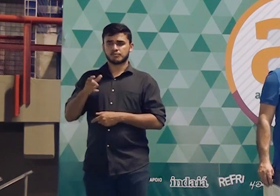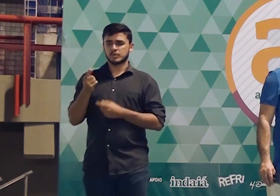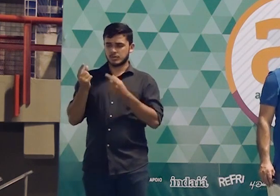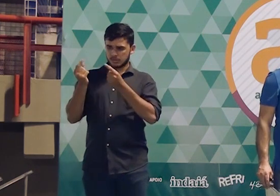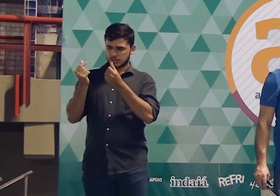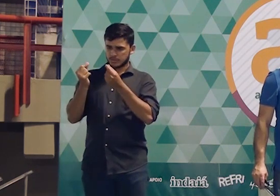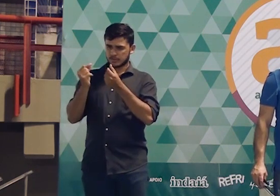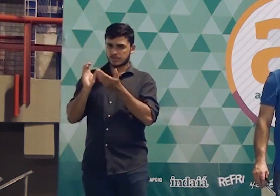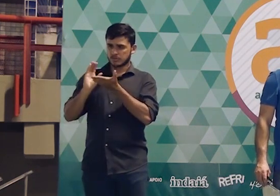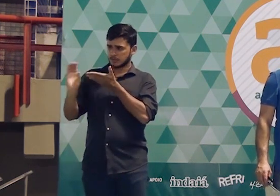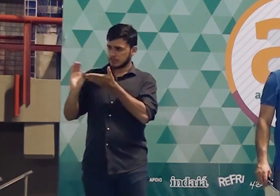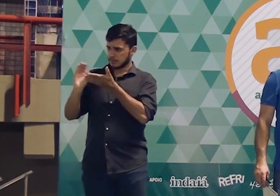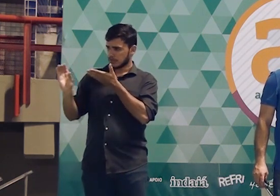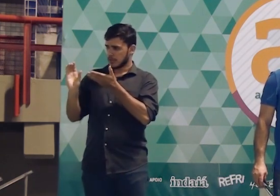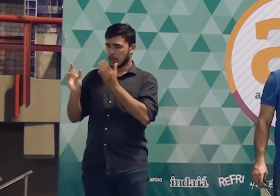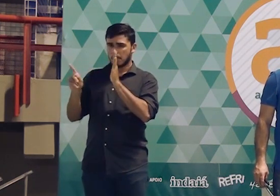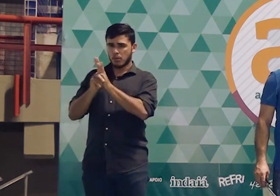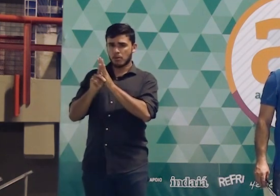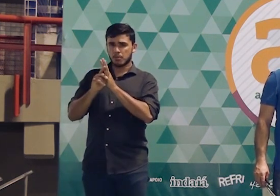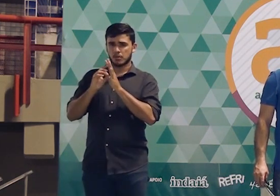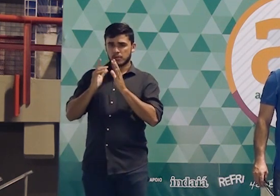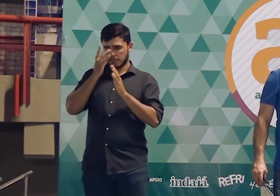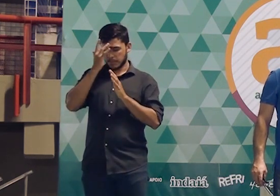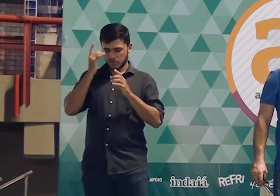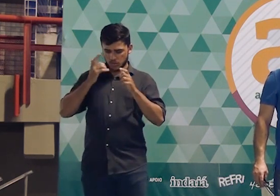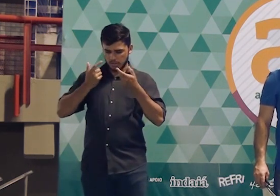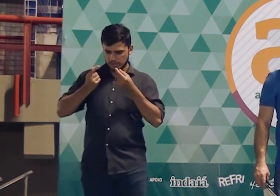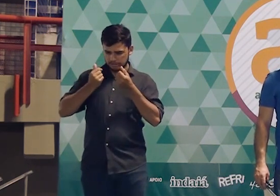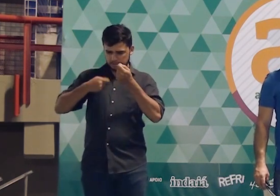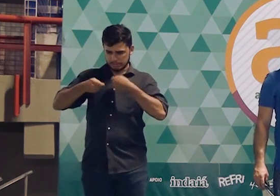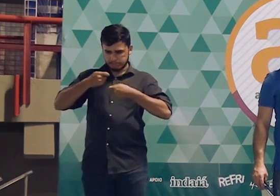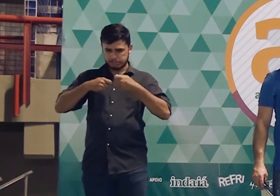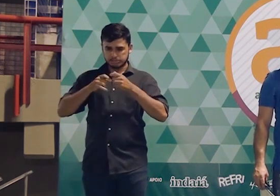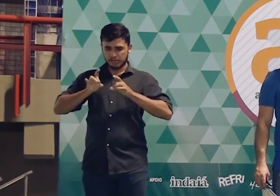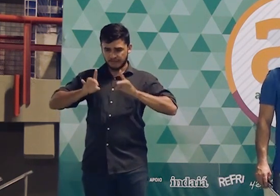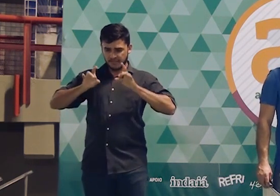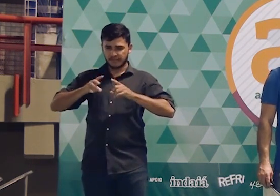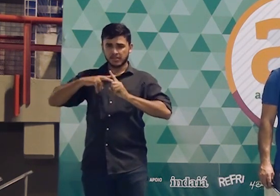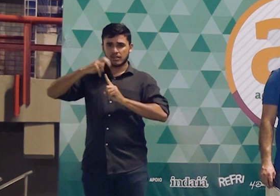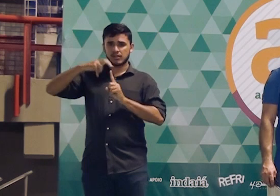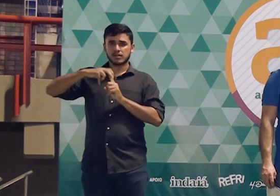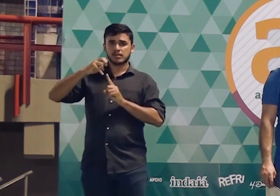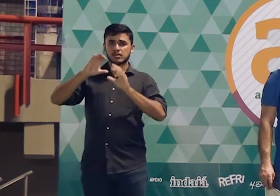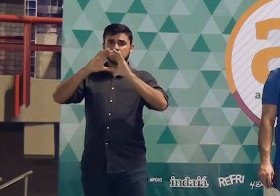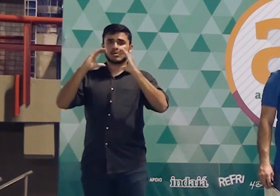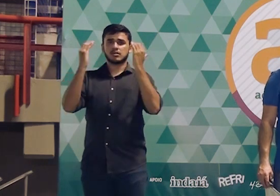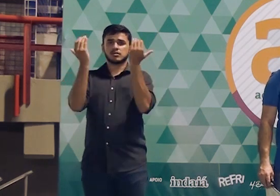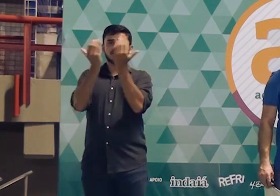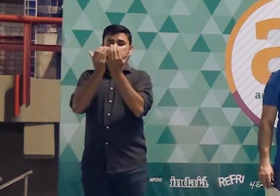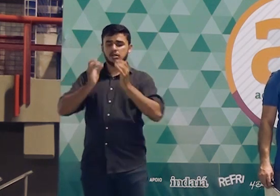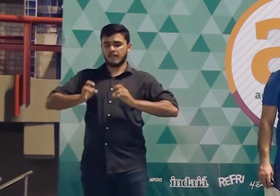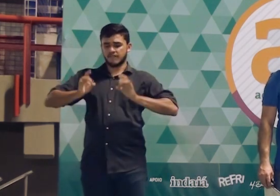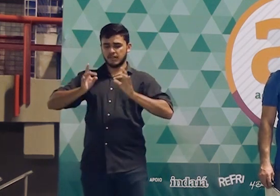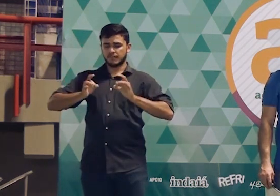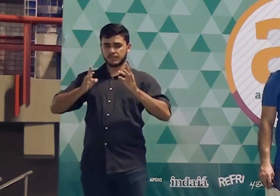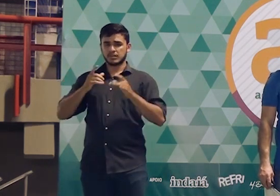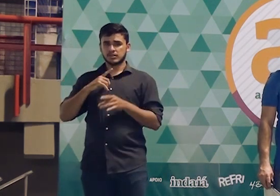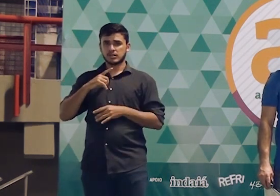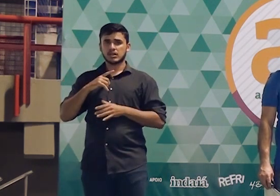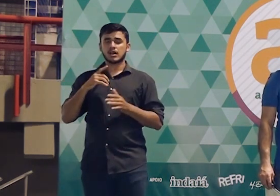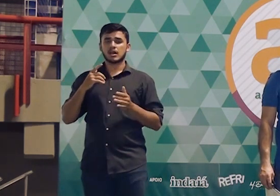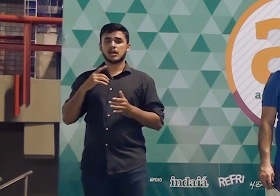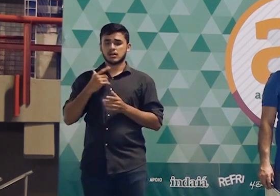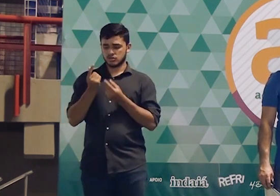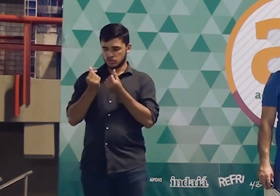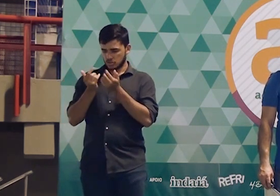interfere no cara vendendo refrigerante na porta do estádio? Você acha que o cara que vende refrigerante na porta do estádio, ele tem muito